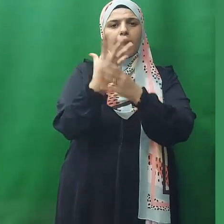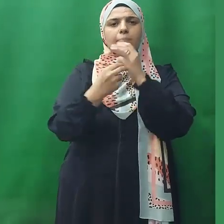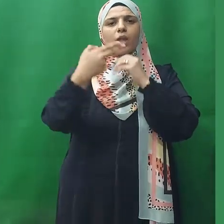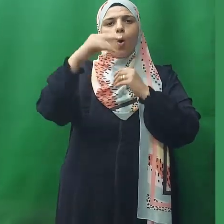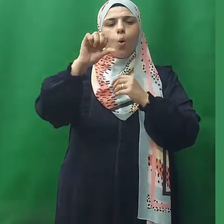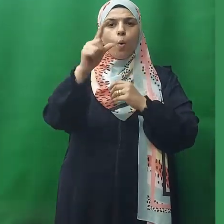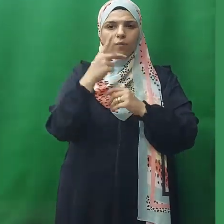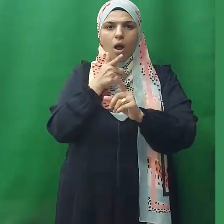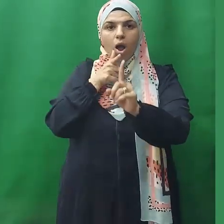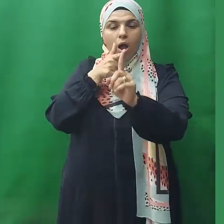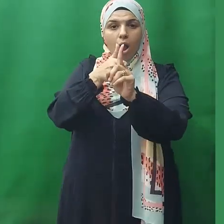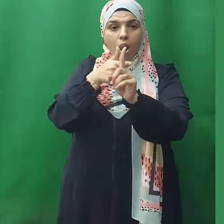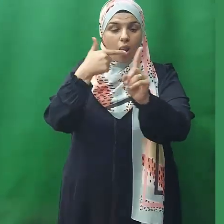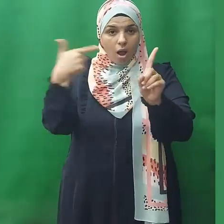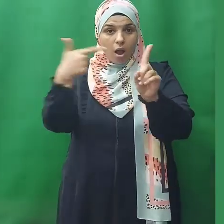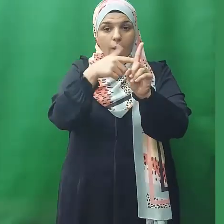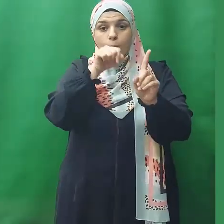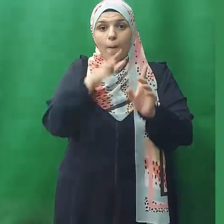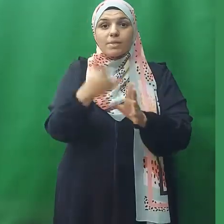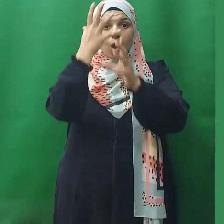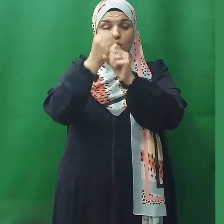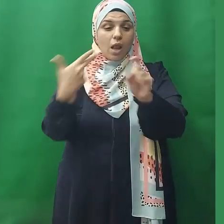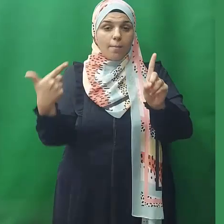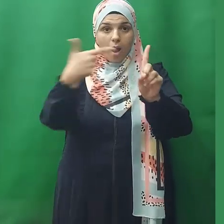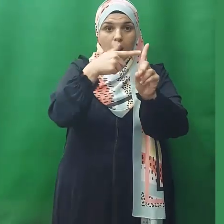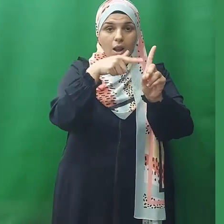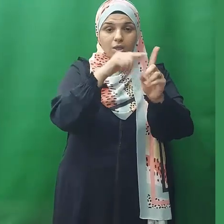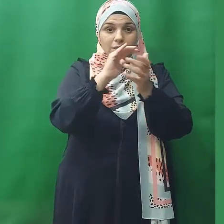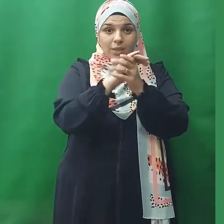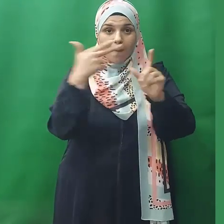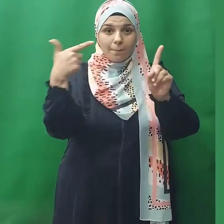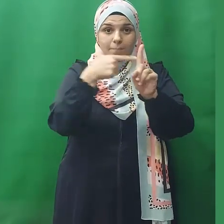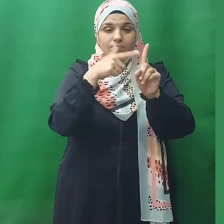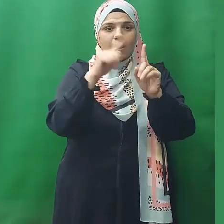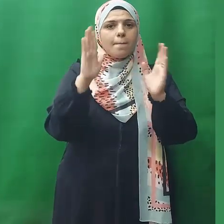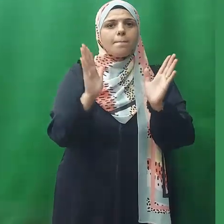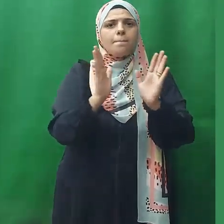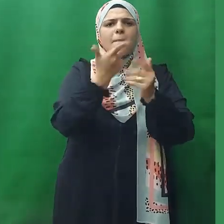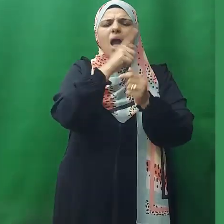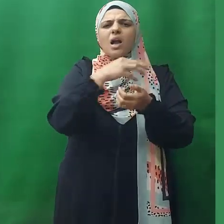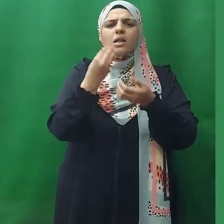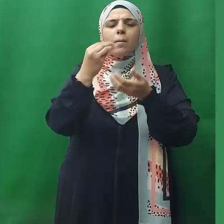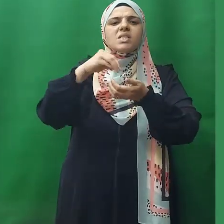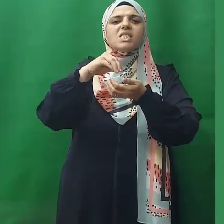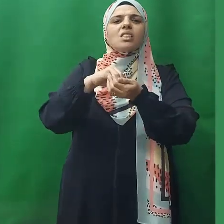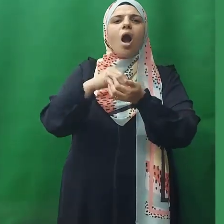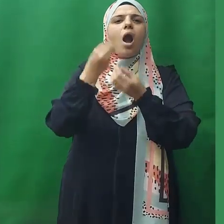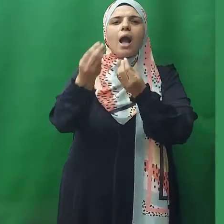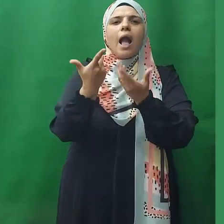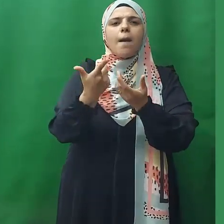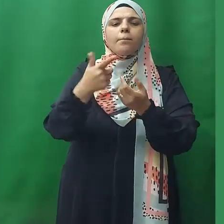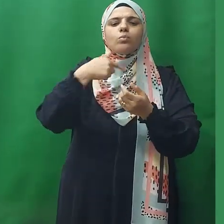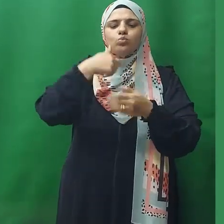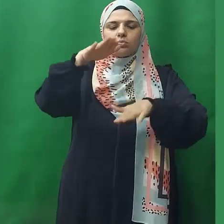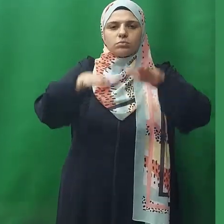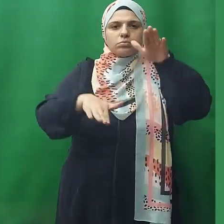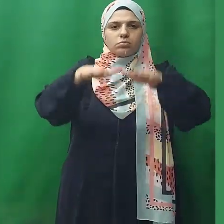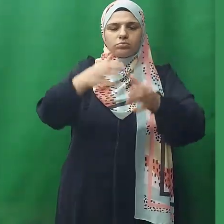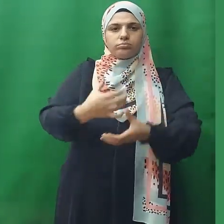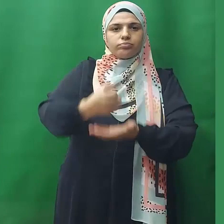قال له صلى الله عليه وسلم ما اصدقتها قال وزن نواه من ذهب فقال له عليه